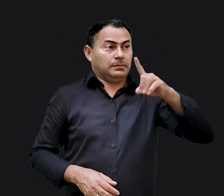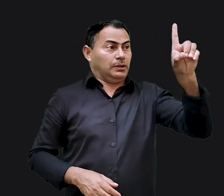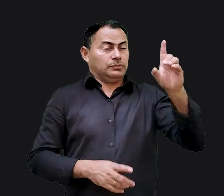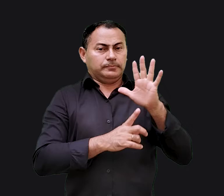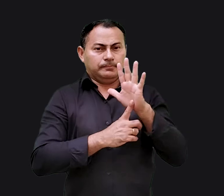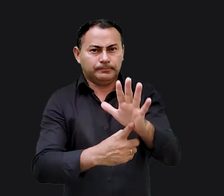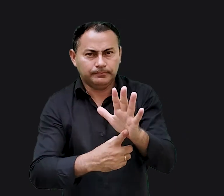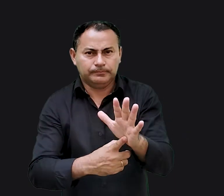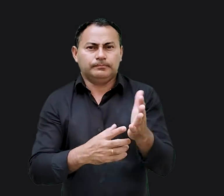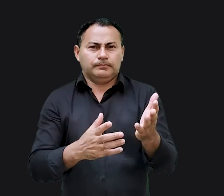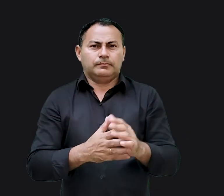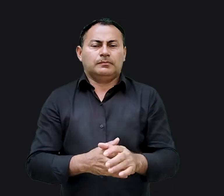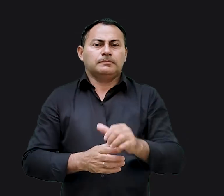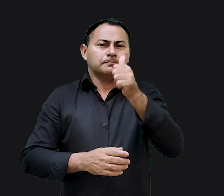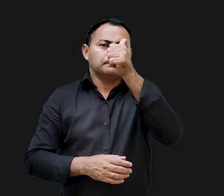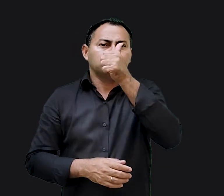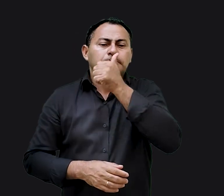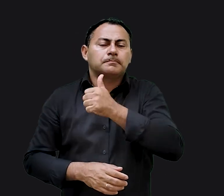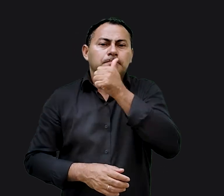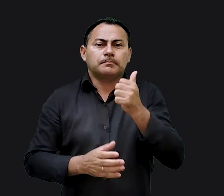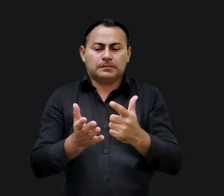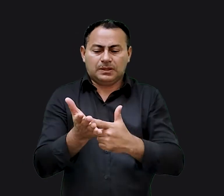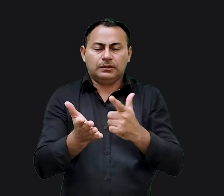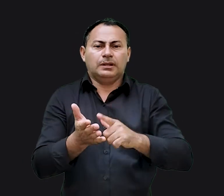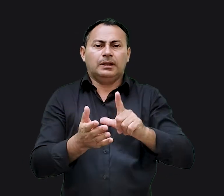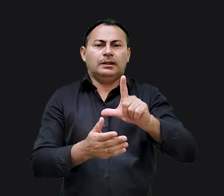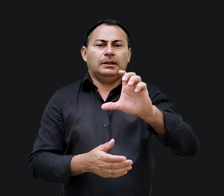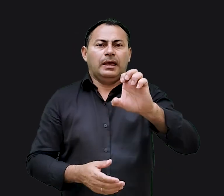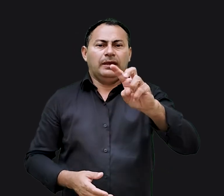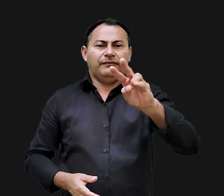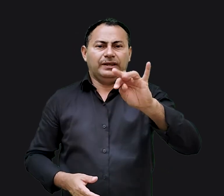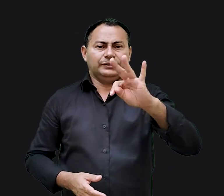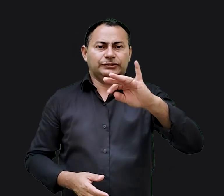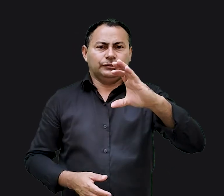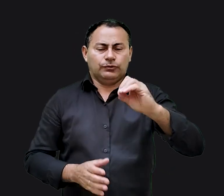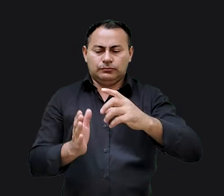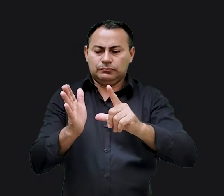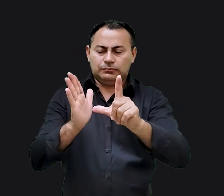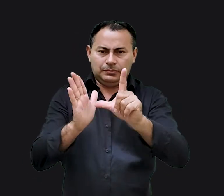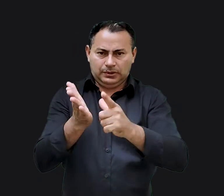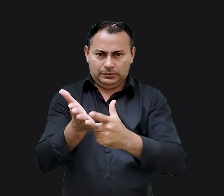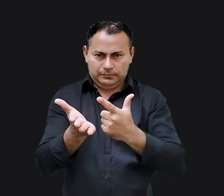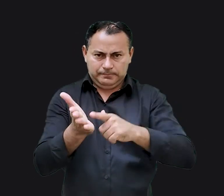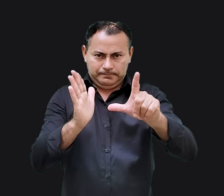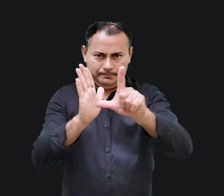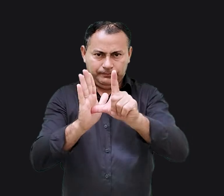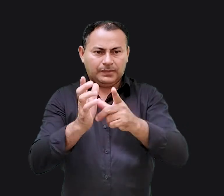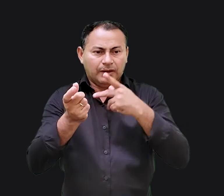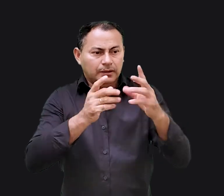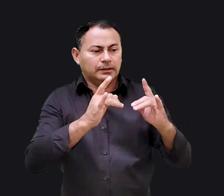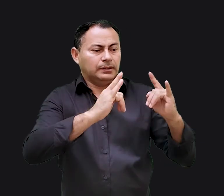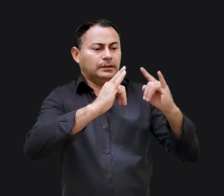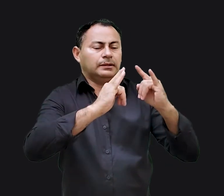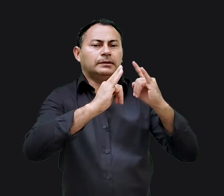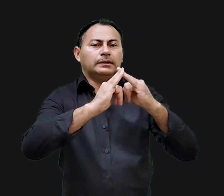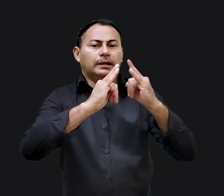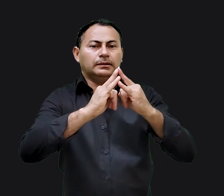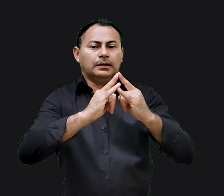Deus se revelou foi através dos sacrifícios do livro de Levítico. Quando Deus se revelou através da tenda de adoração